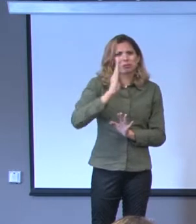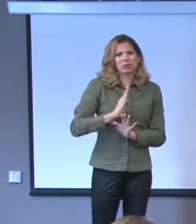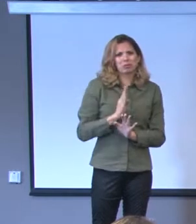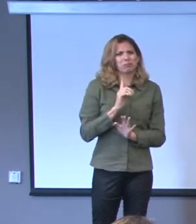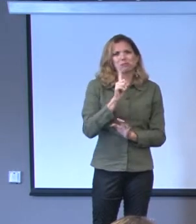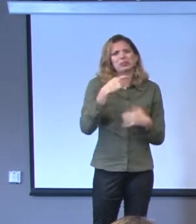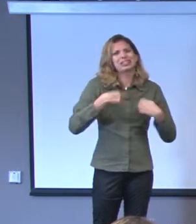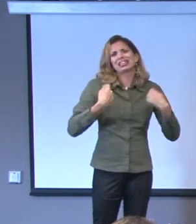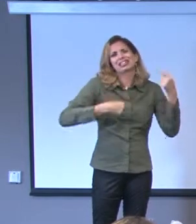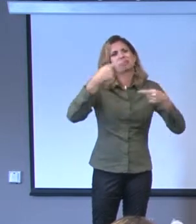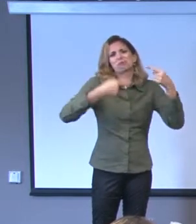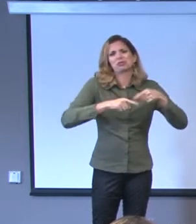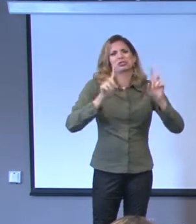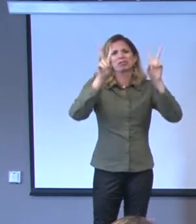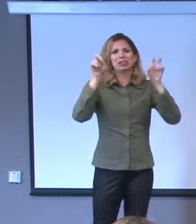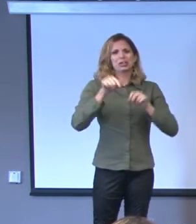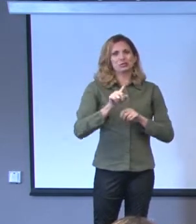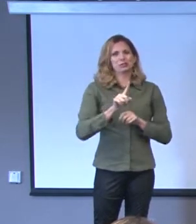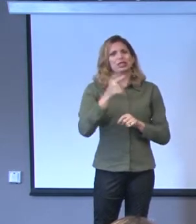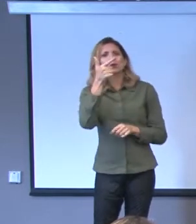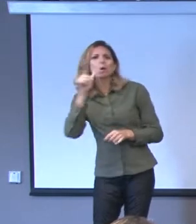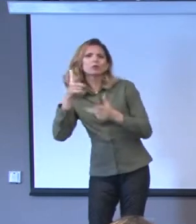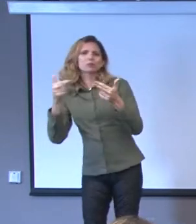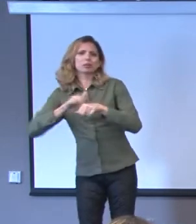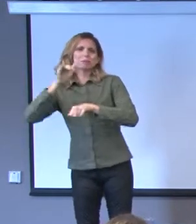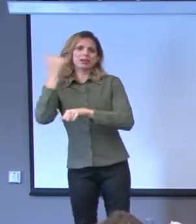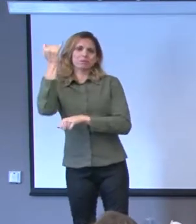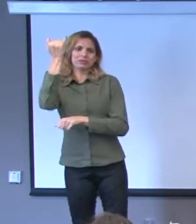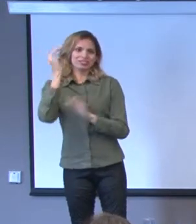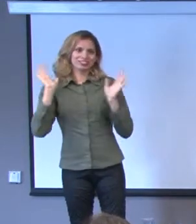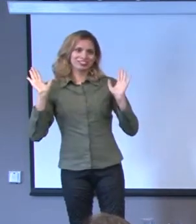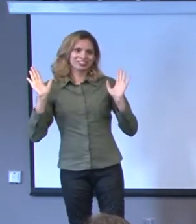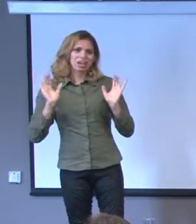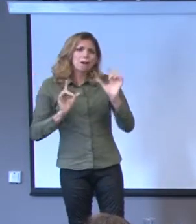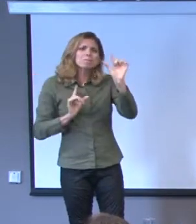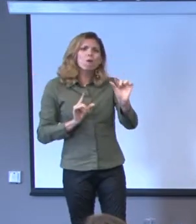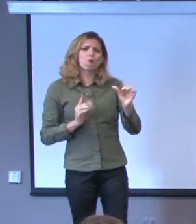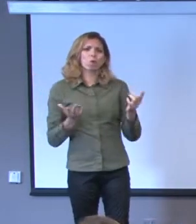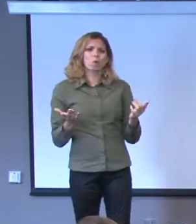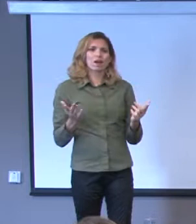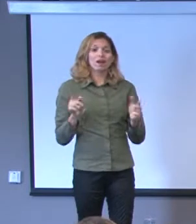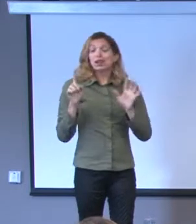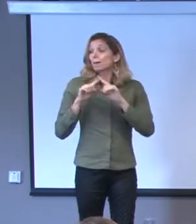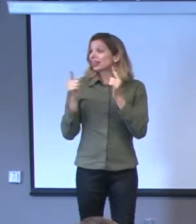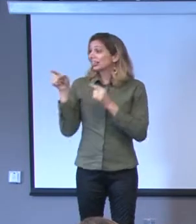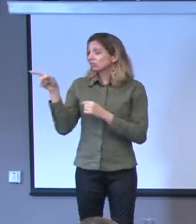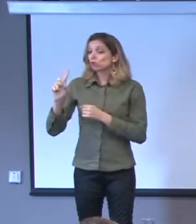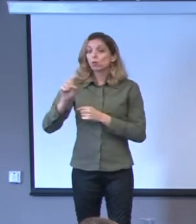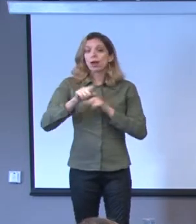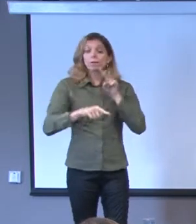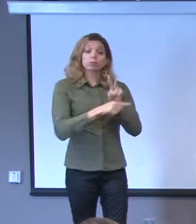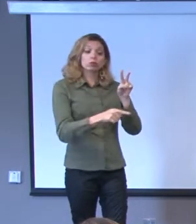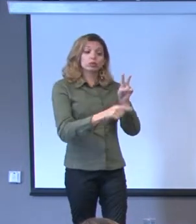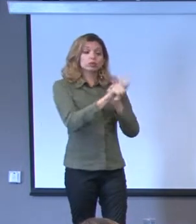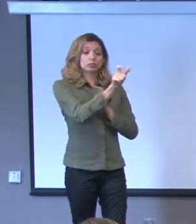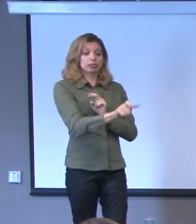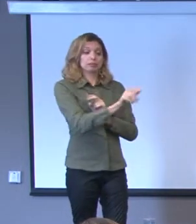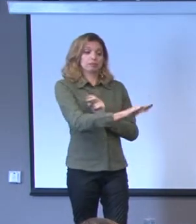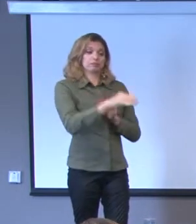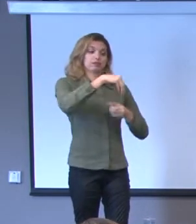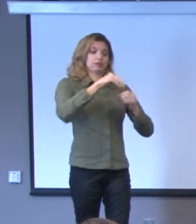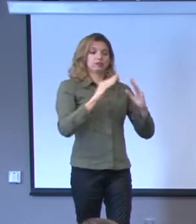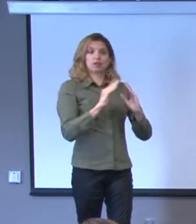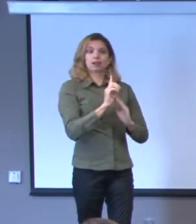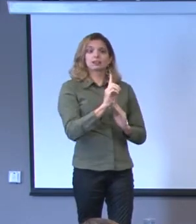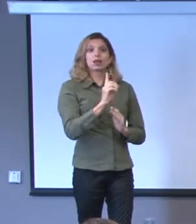discussão não precisa, a gente tem uma série de outras prioridades. A grande questão dela não é a gente proteger a criança que vai estudar em casa, é a gente